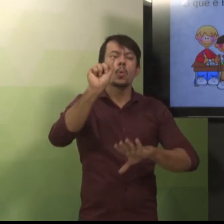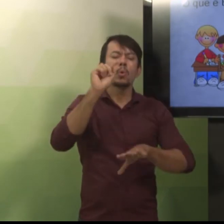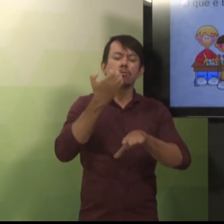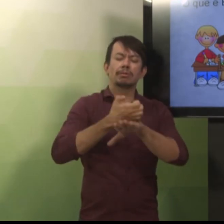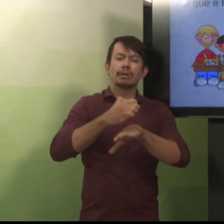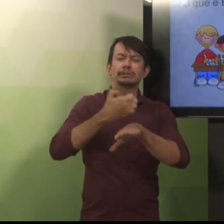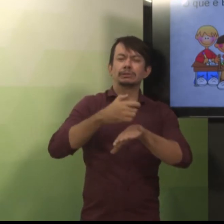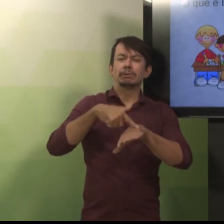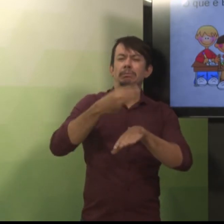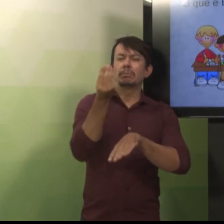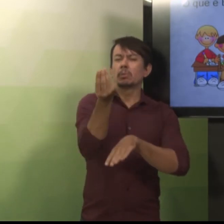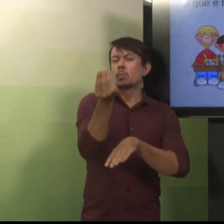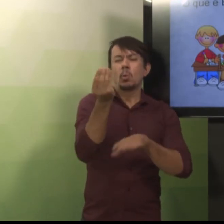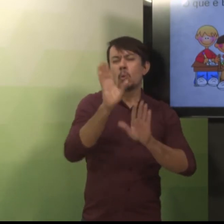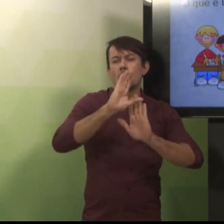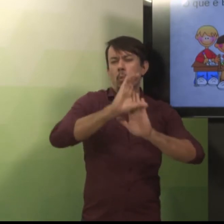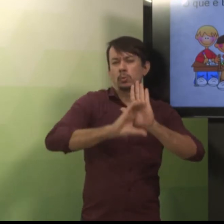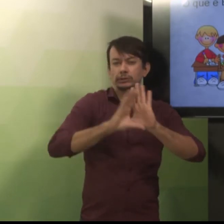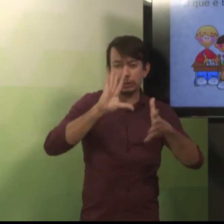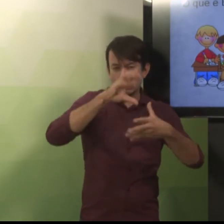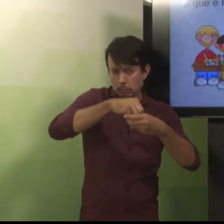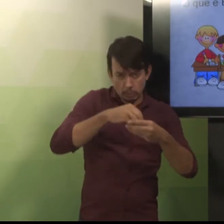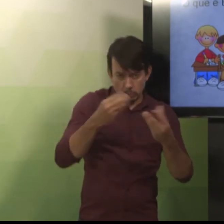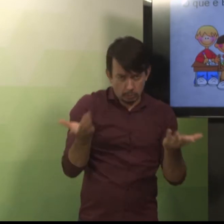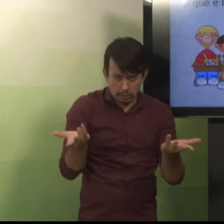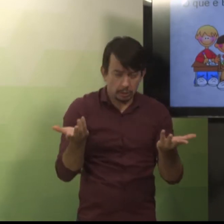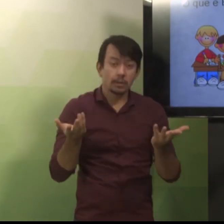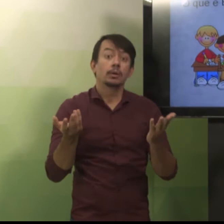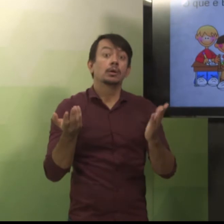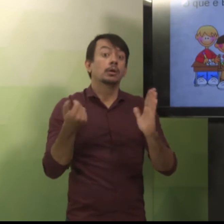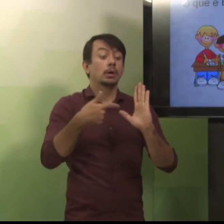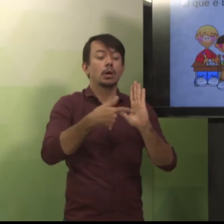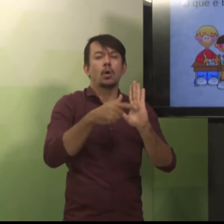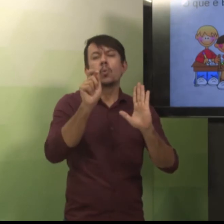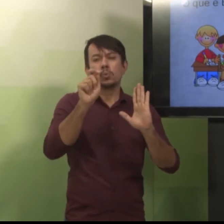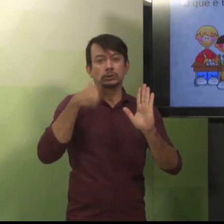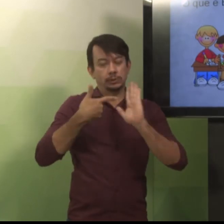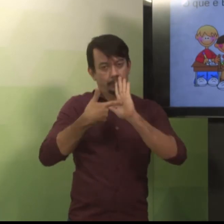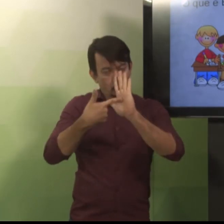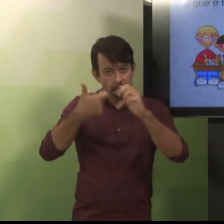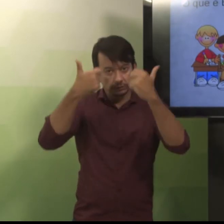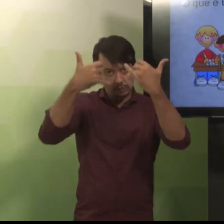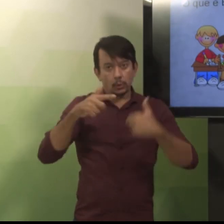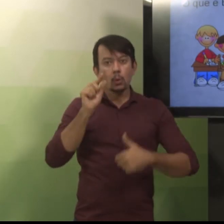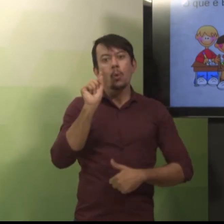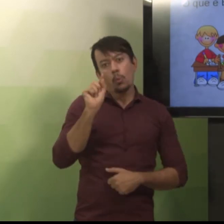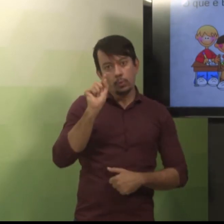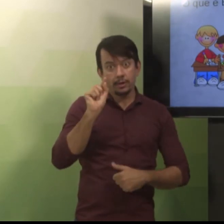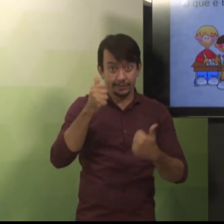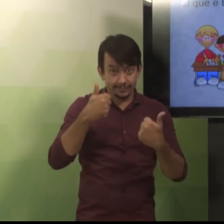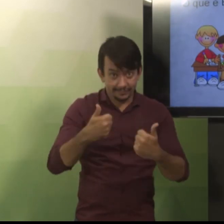o que é estágio? Para que estágio curricular? Então, vou mostrar para vocês, vou explicar o que